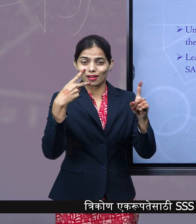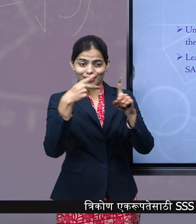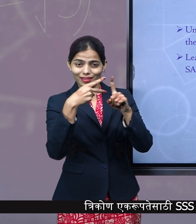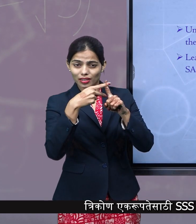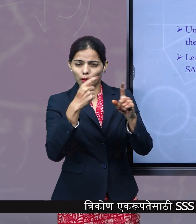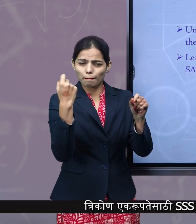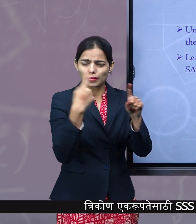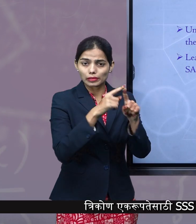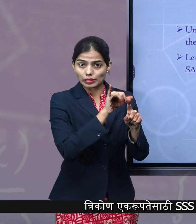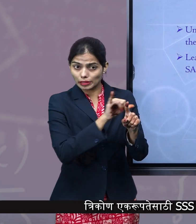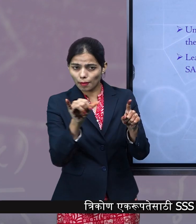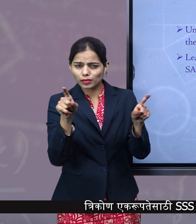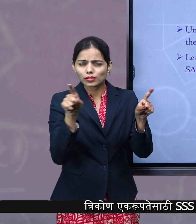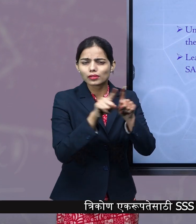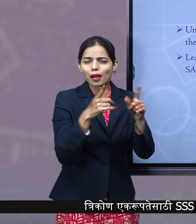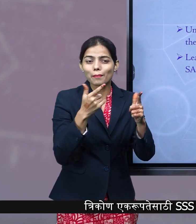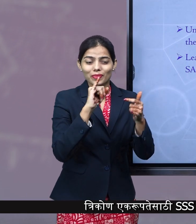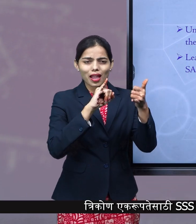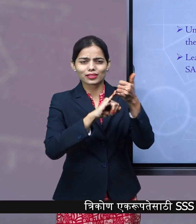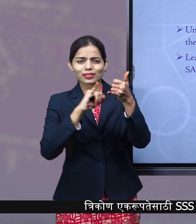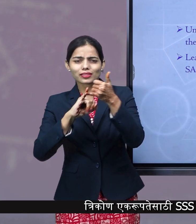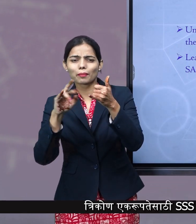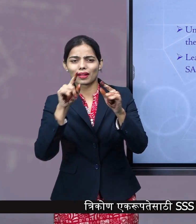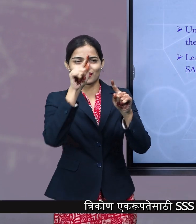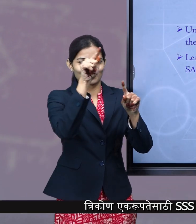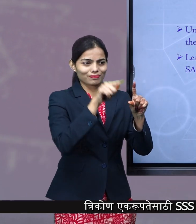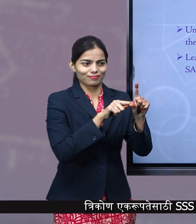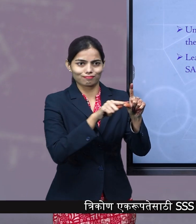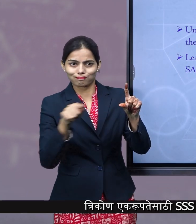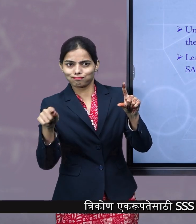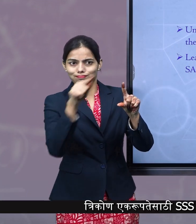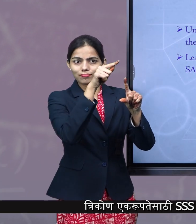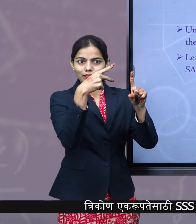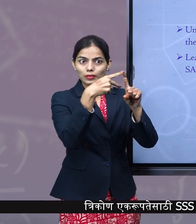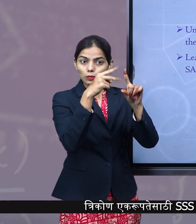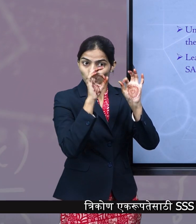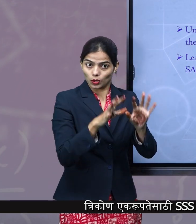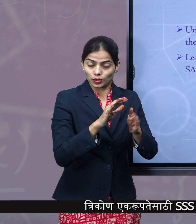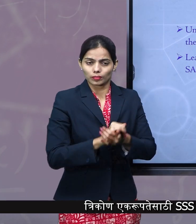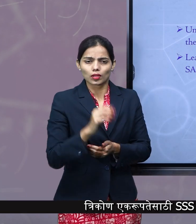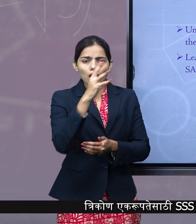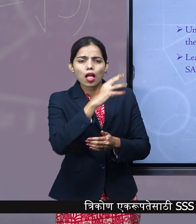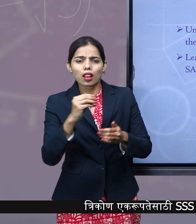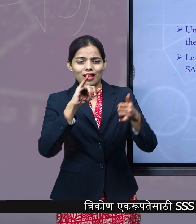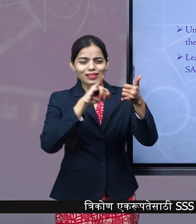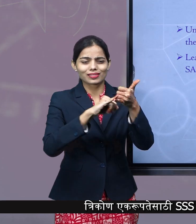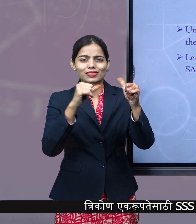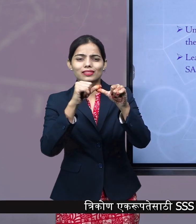एकरूपतेसाठी SSS आणि SAS सारखे वेगवेगळे निकष जाणून घ्या.